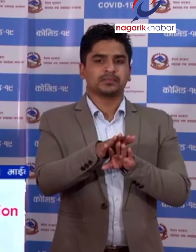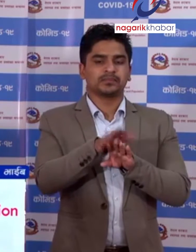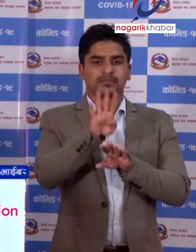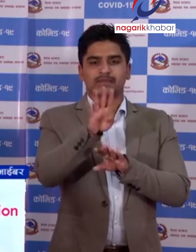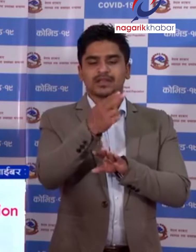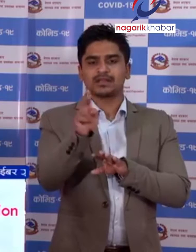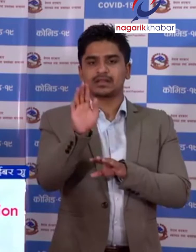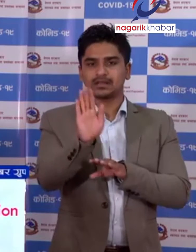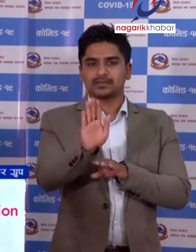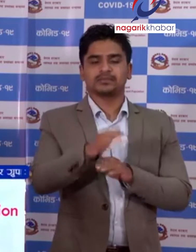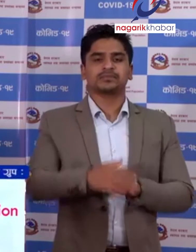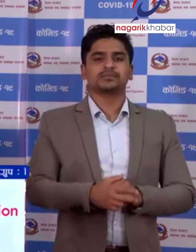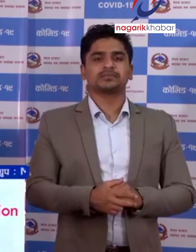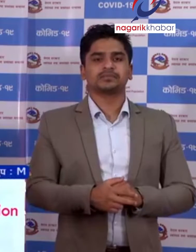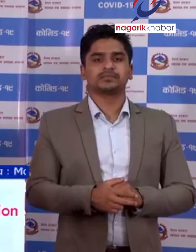4 छ।